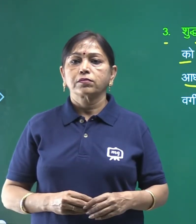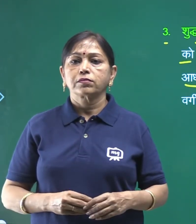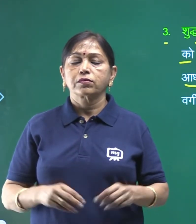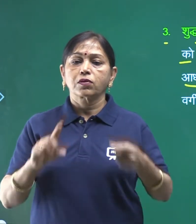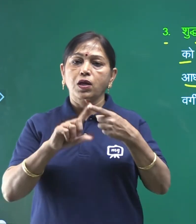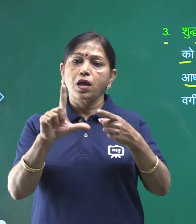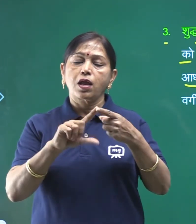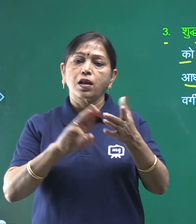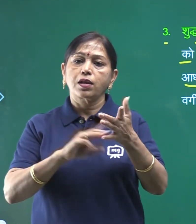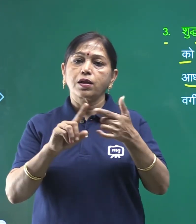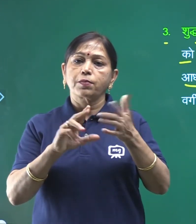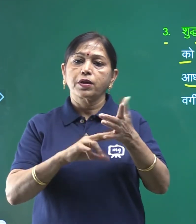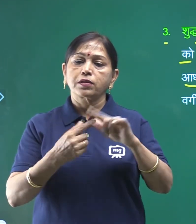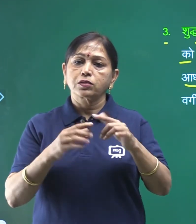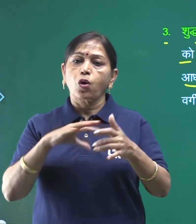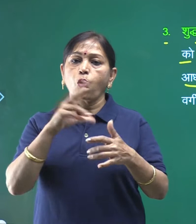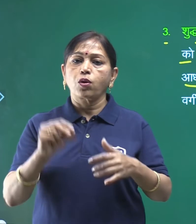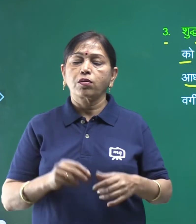तत्वों तथा